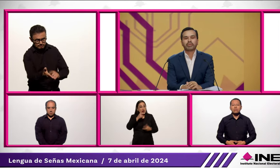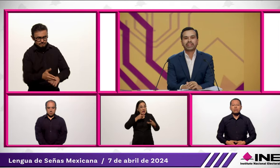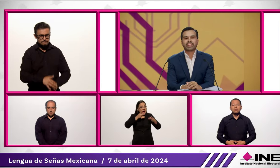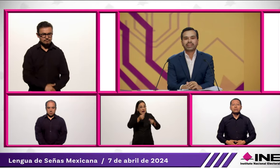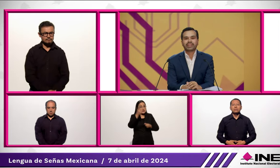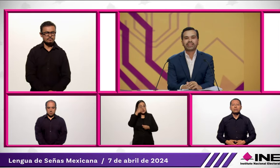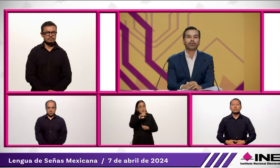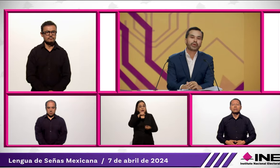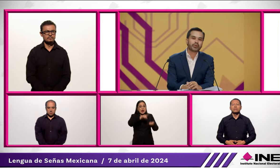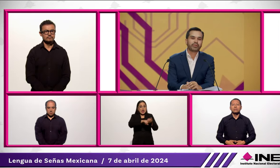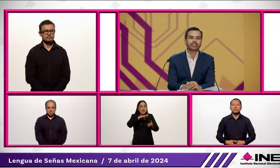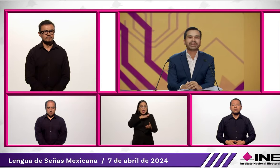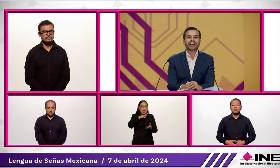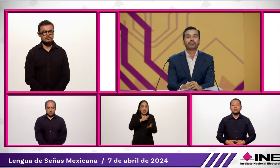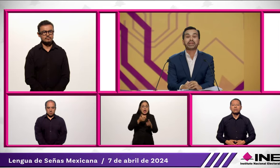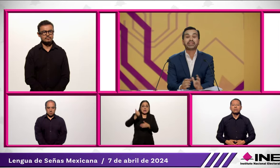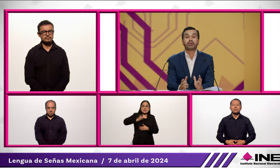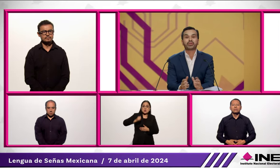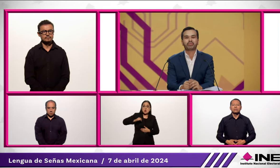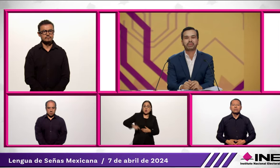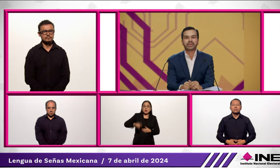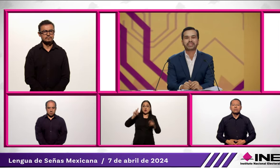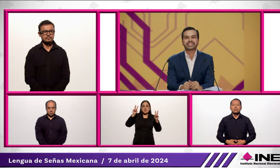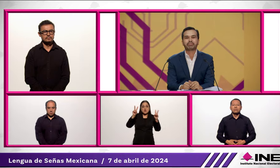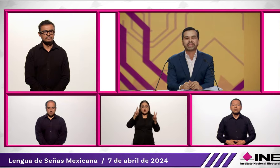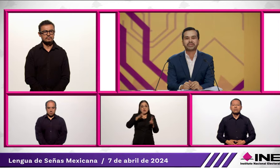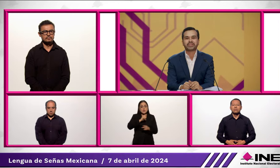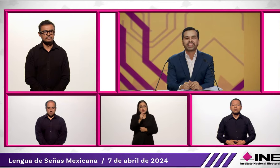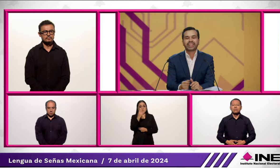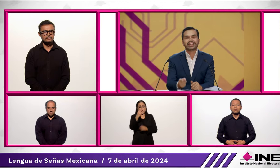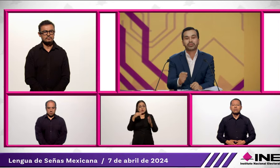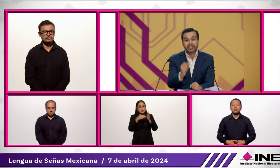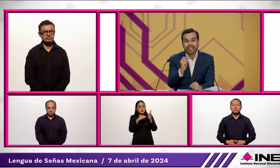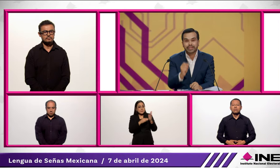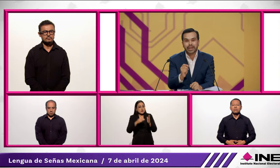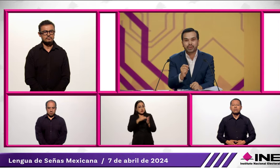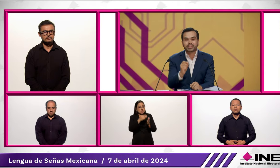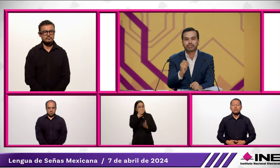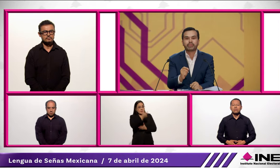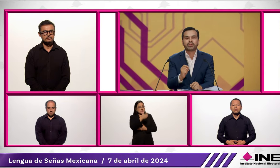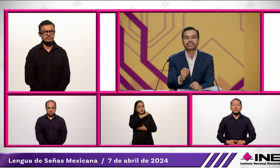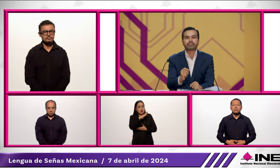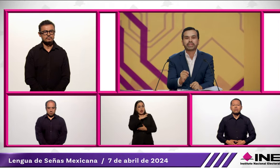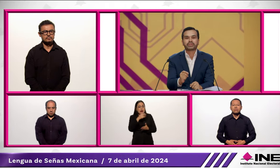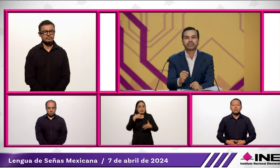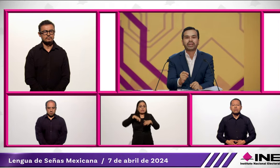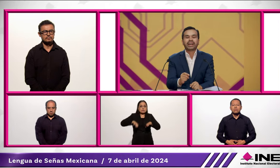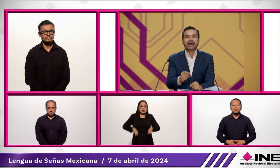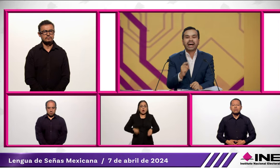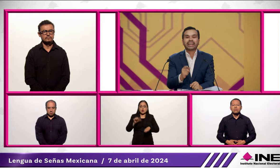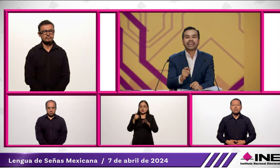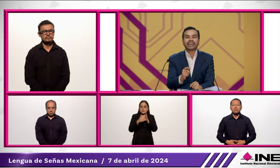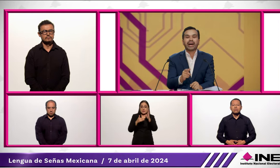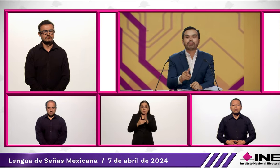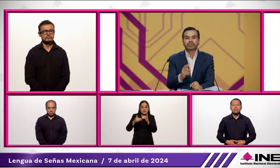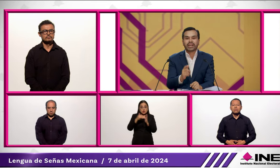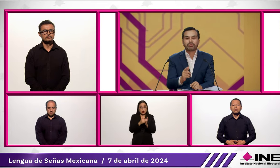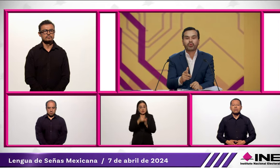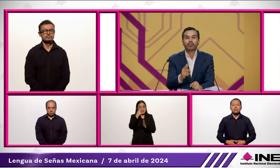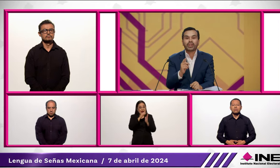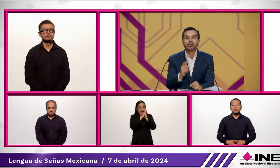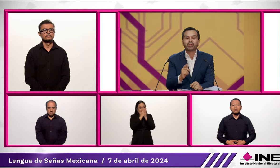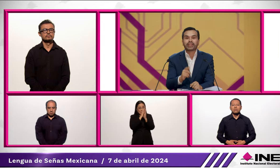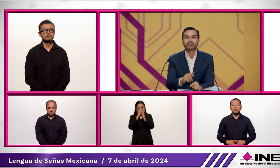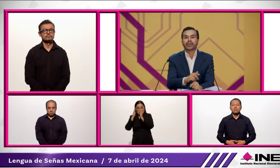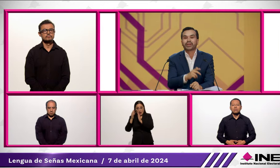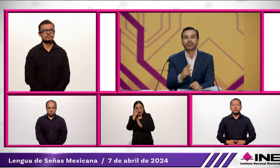en Enciclomedia. En el gobierno de Fox le dedicaron 24 mil millones de pesos y de esos se desviaron 11 mil millones de pesos. Hay que apostar